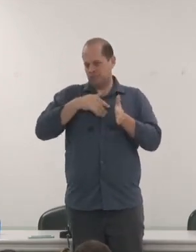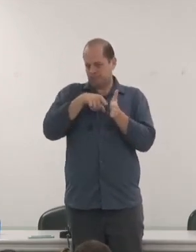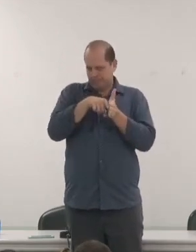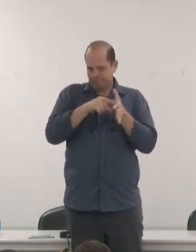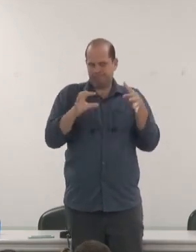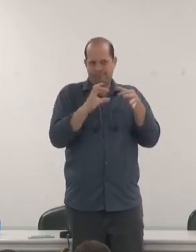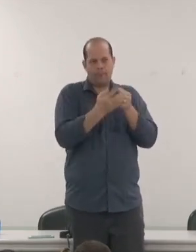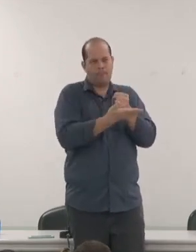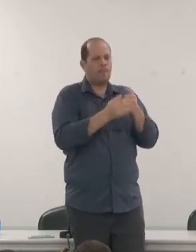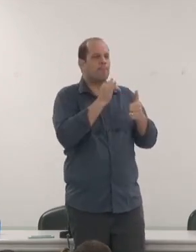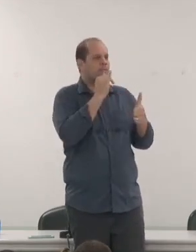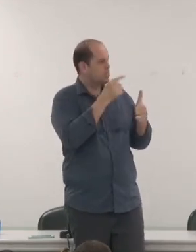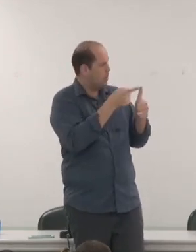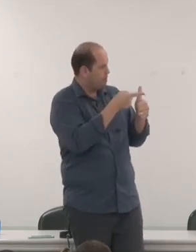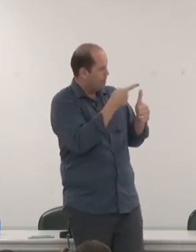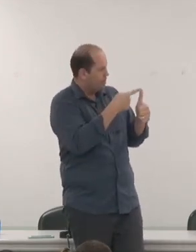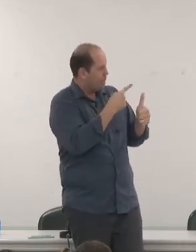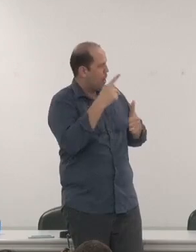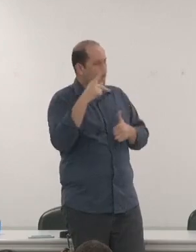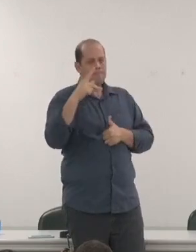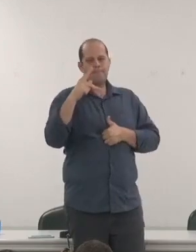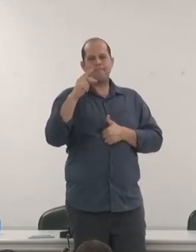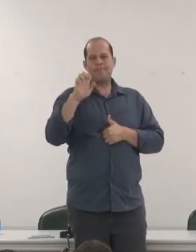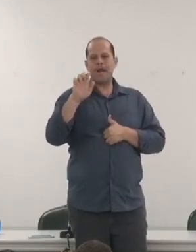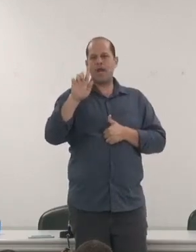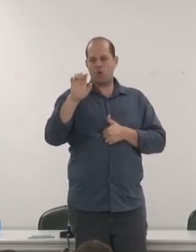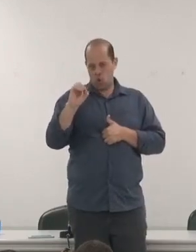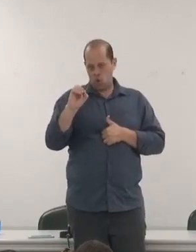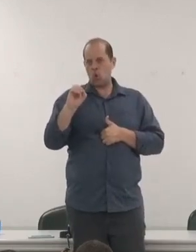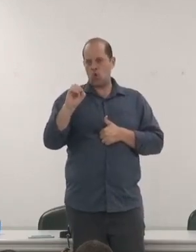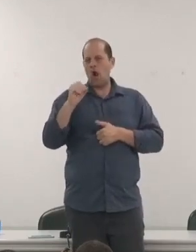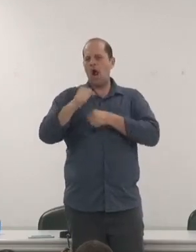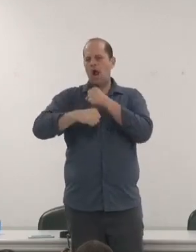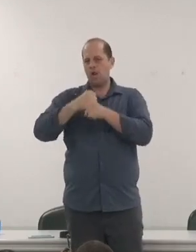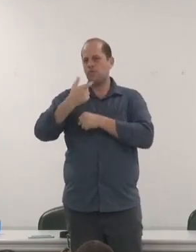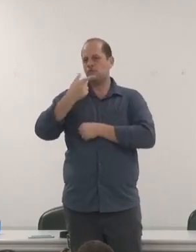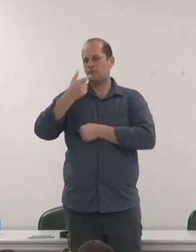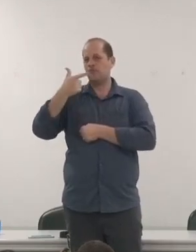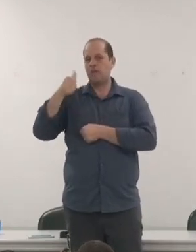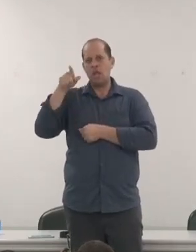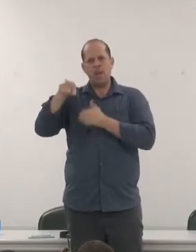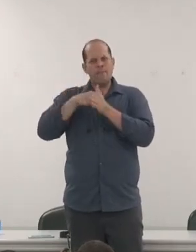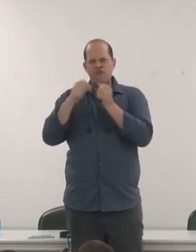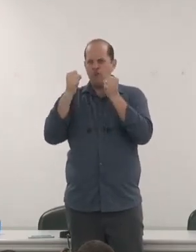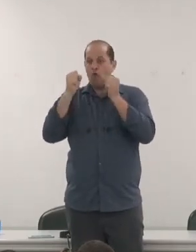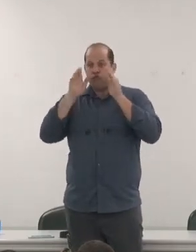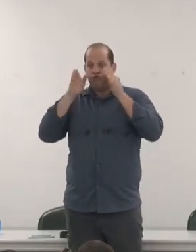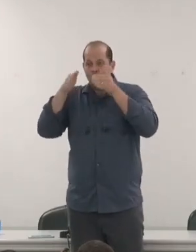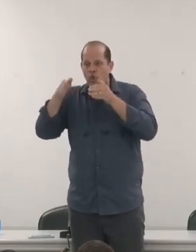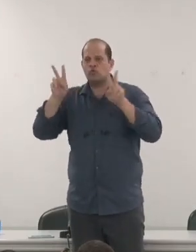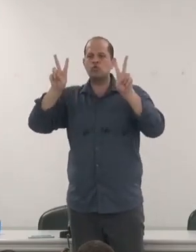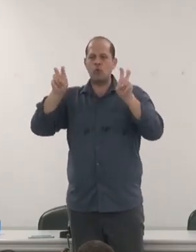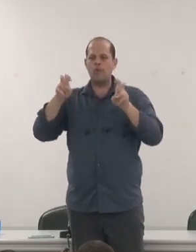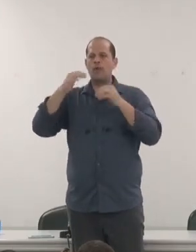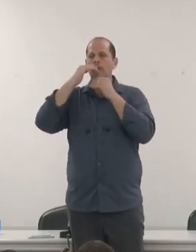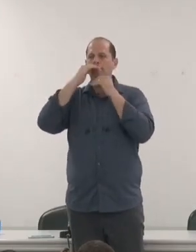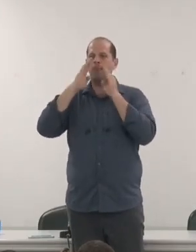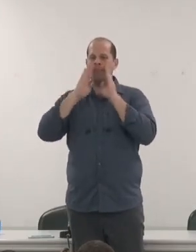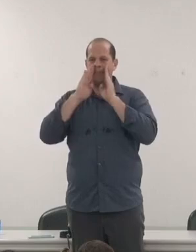vermelho são as referências que tratam especificamente de línguas sinalizadas. Então, pego, por exemplo, em 2021, tem um